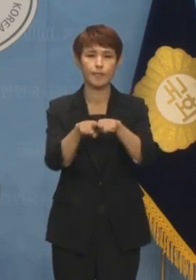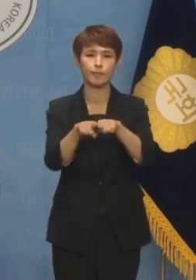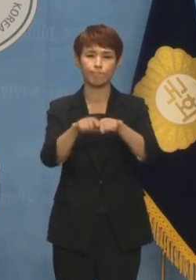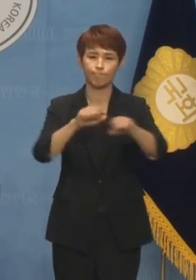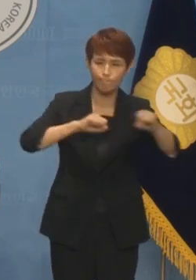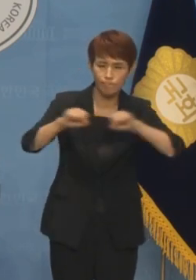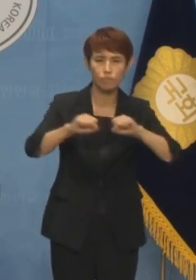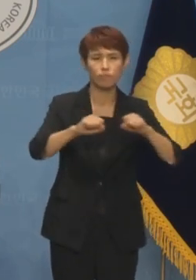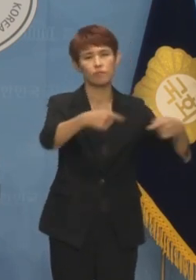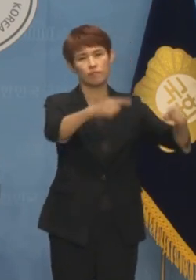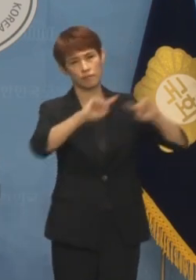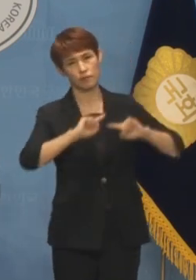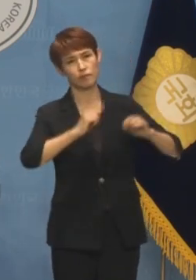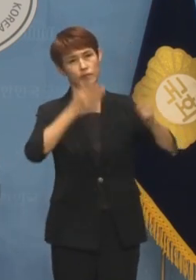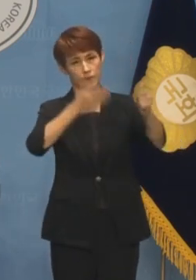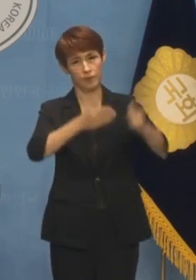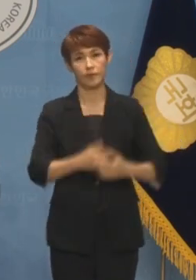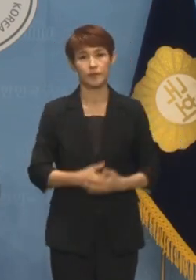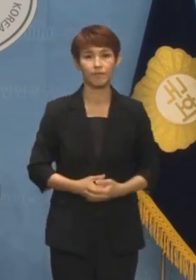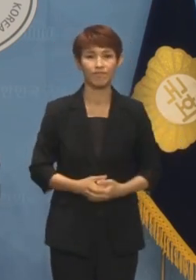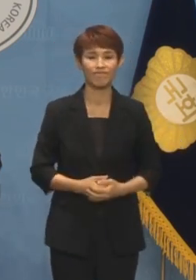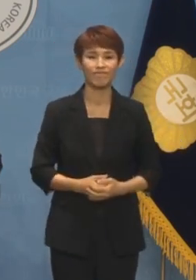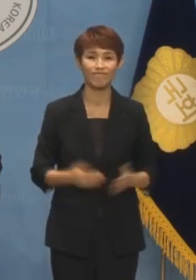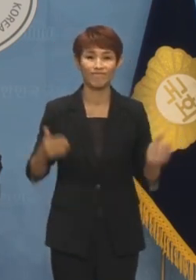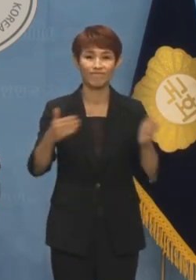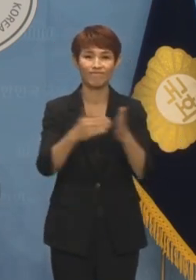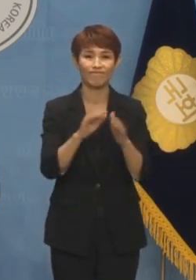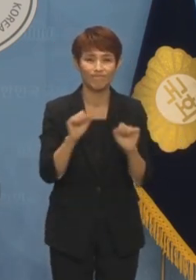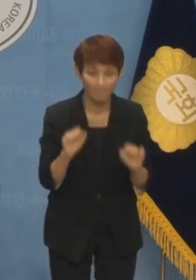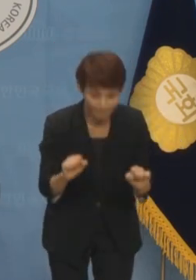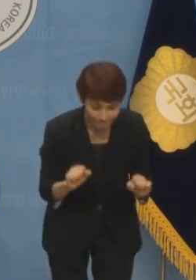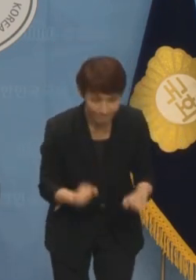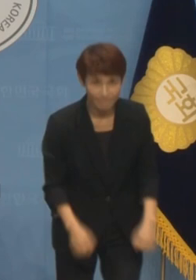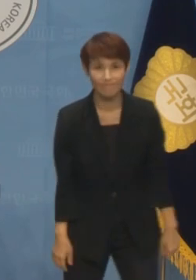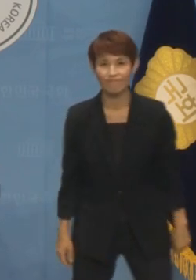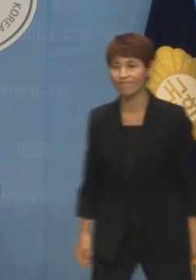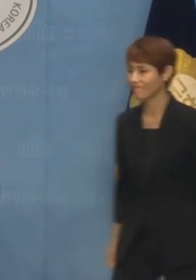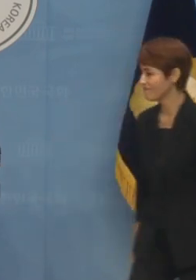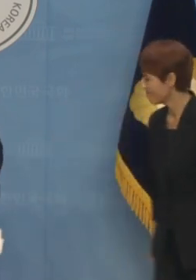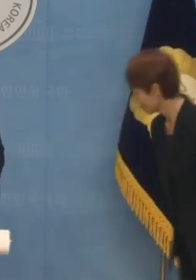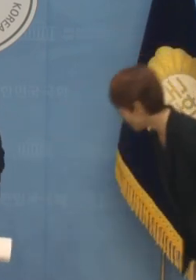개혁에 참여해야 합니다. 이상입니다.